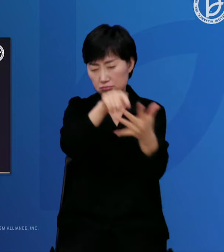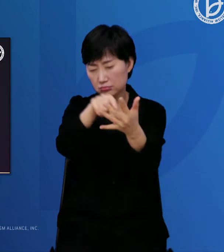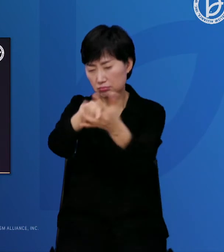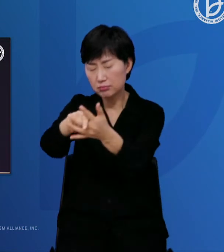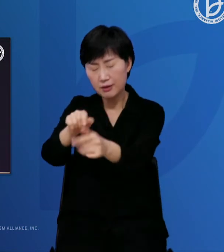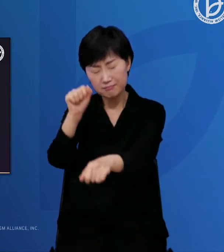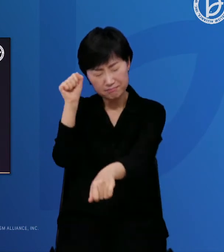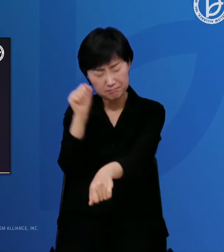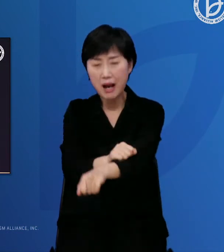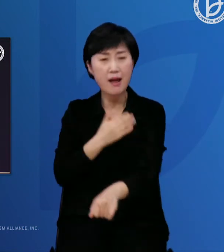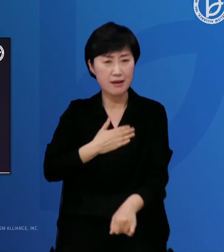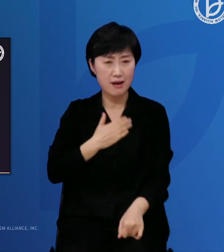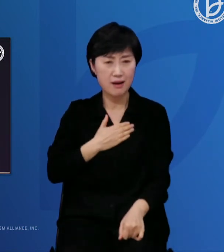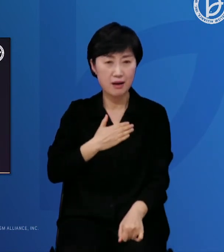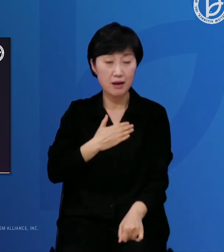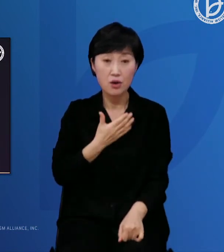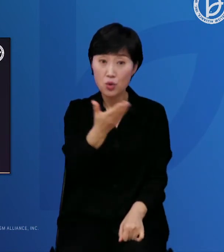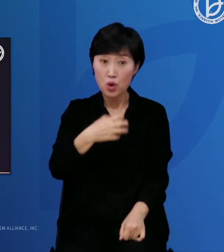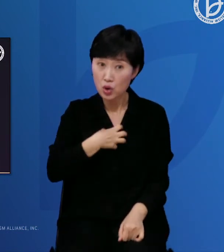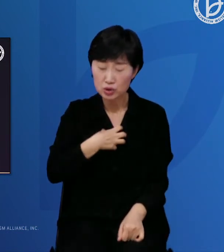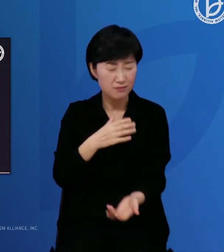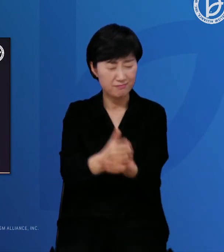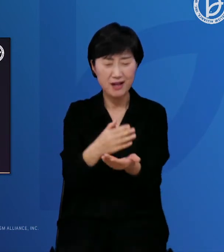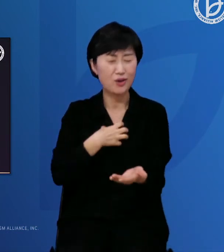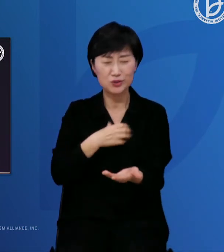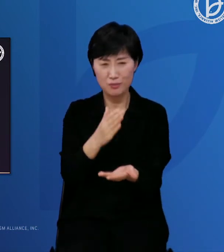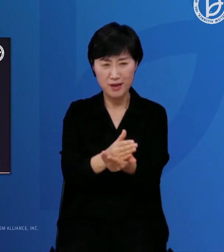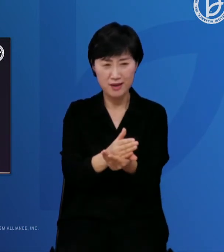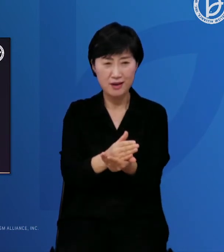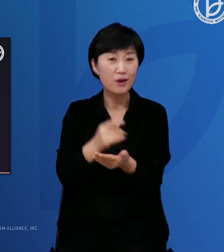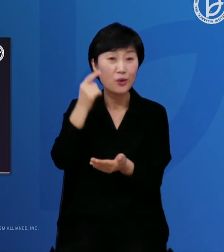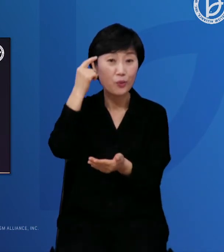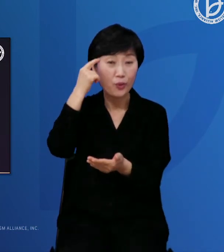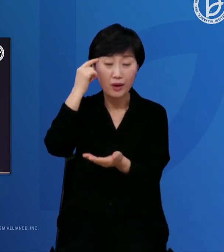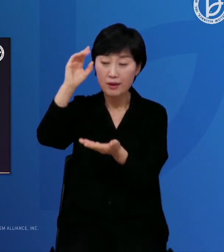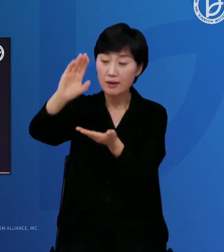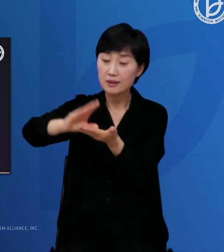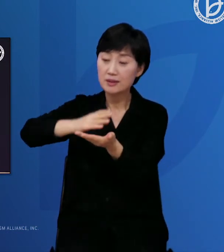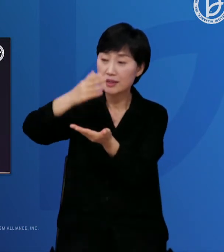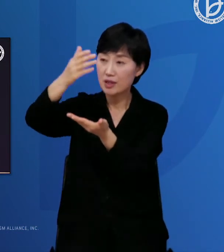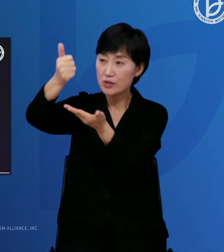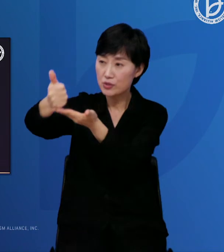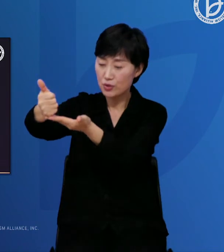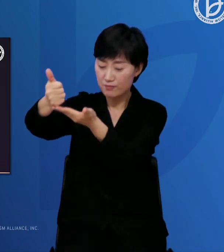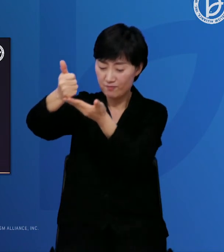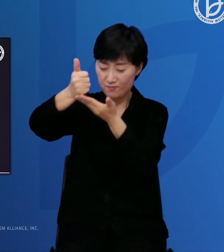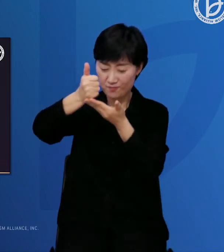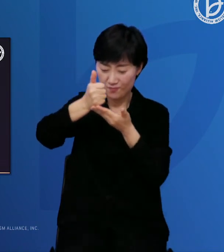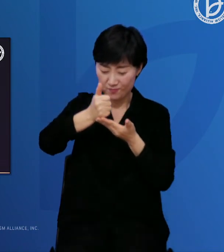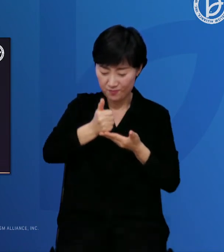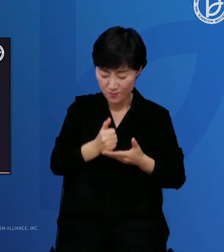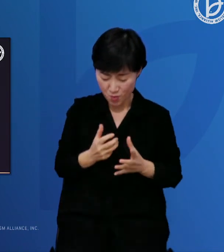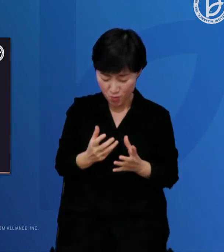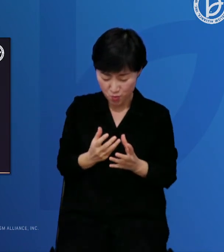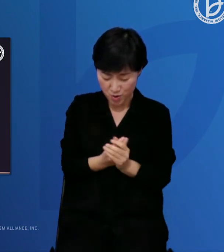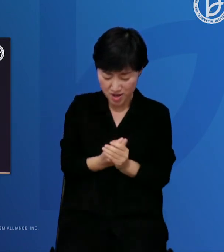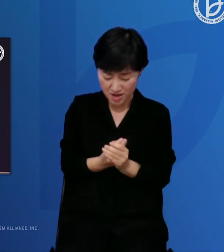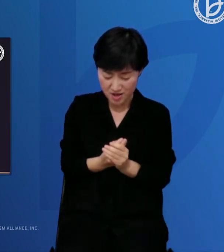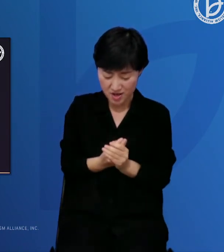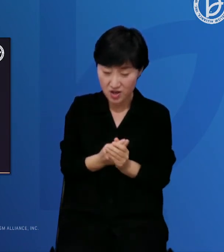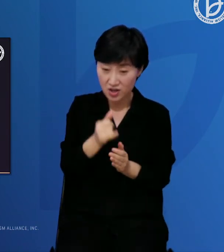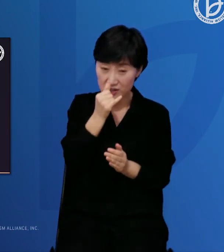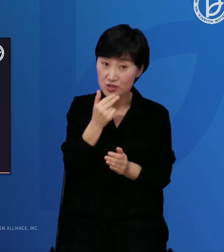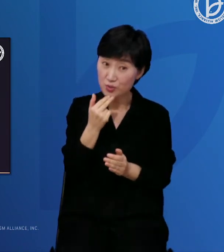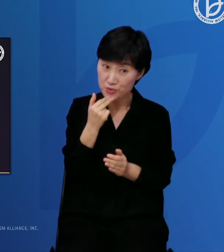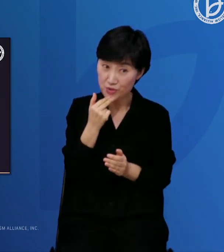you very well as well. There's no need for you to worry. 그리스도로 완전 담난 자인지 아닌지 잘 알고 있습니다. He knows whether